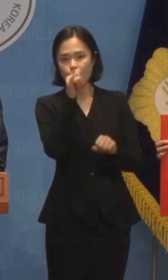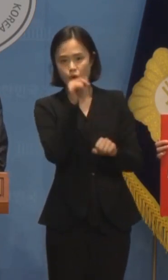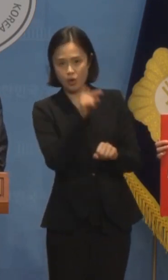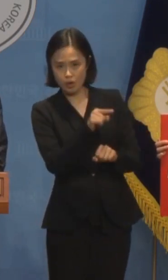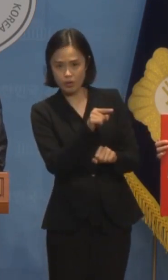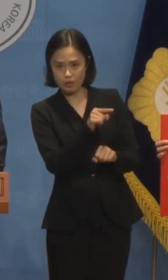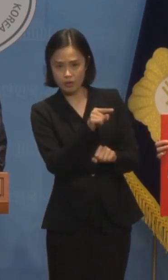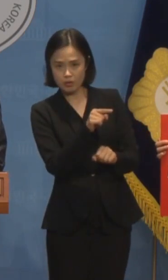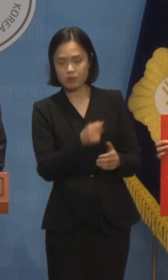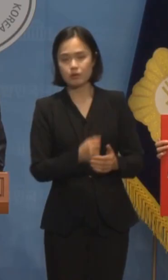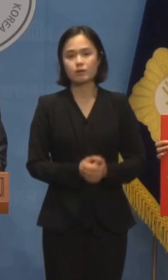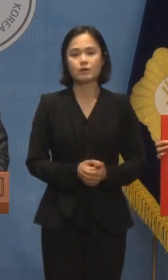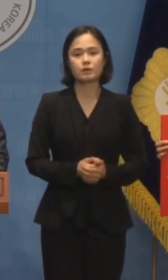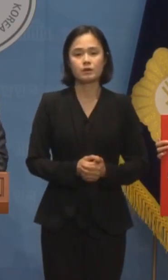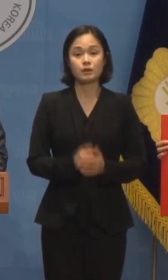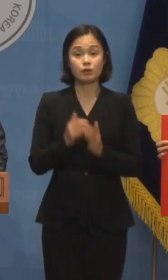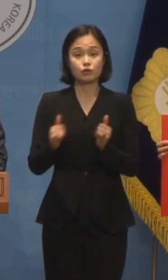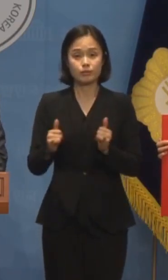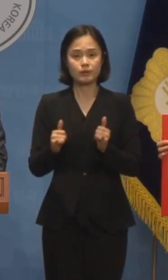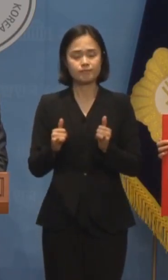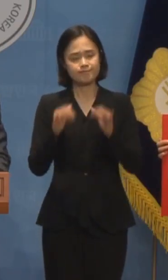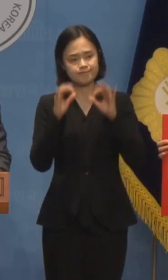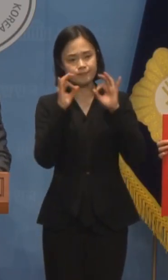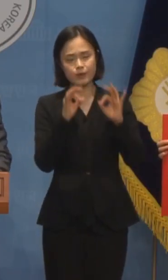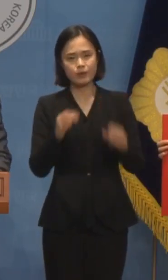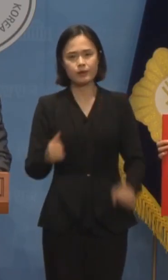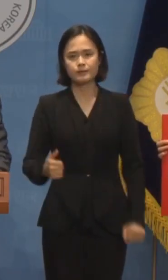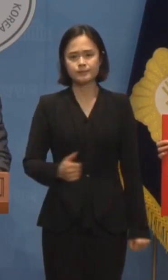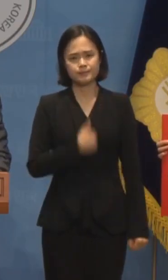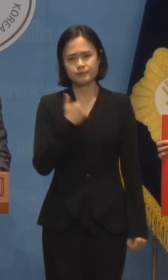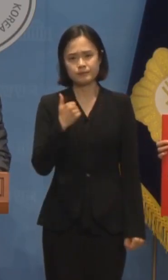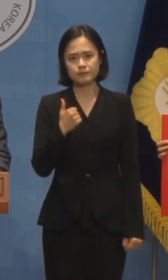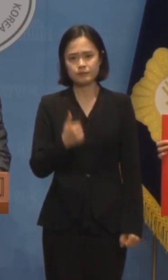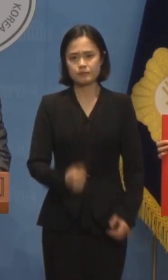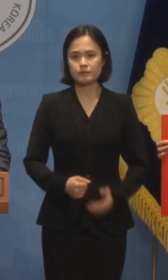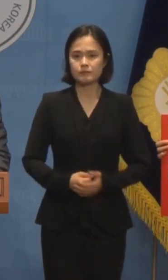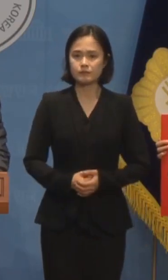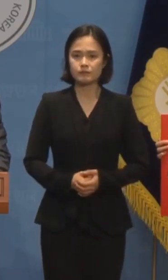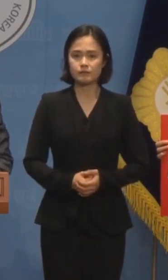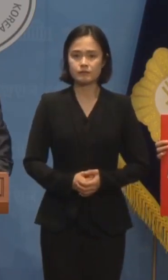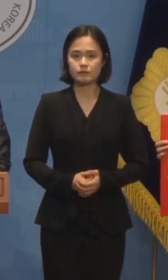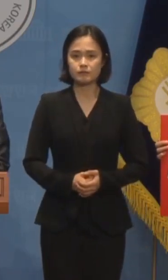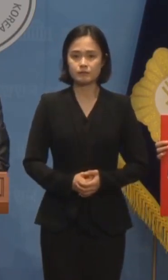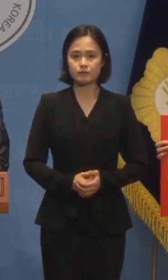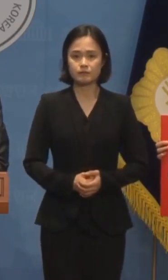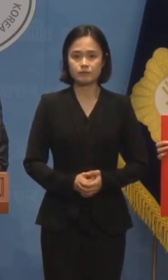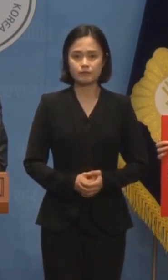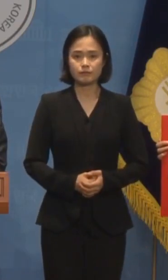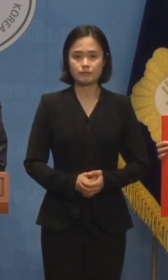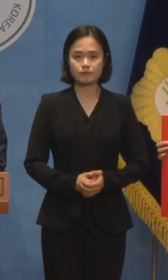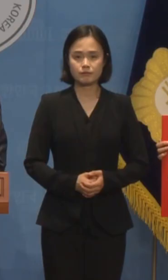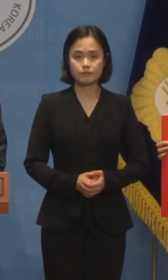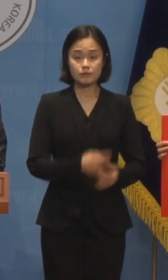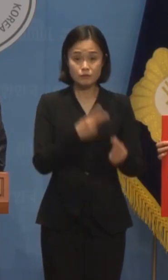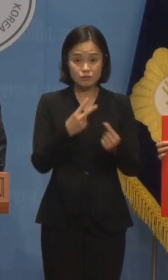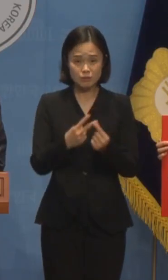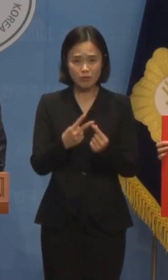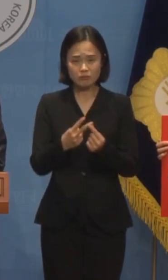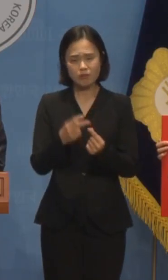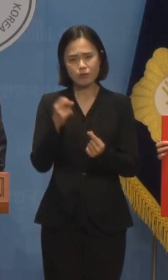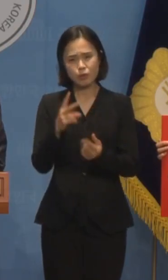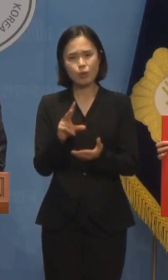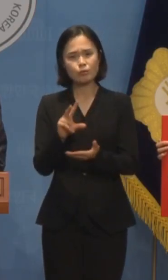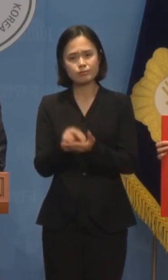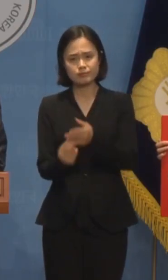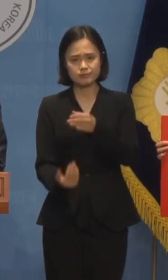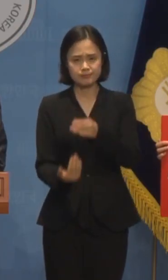개입에 국민은 분노할 수밖에 없습니다. 그런데 또다시 이런 일이 벌어졌습니다. 국민의힘